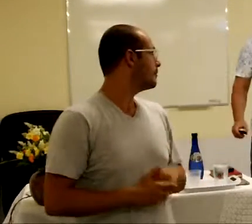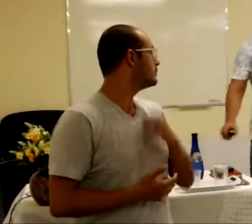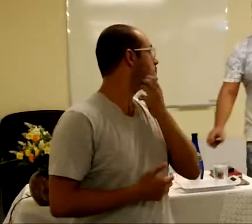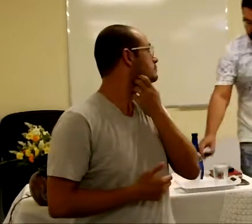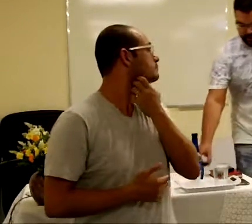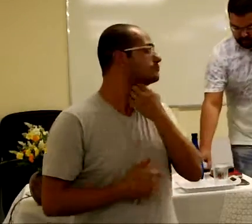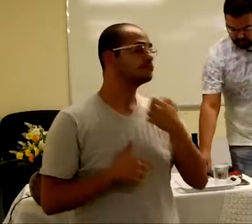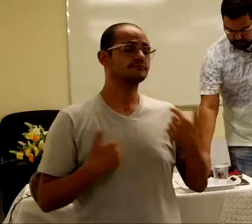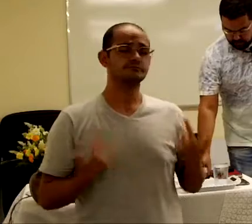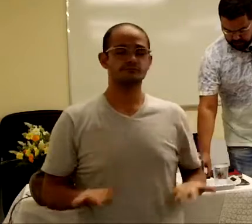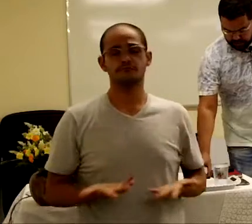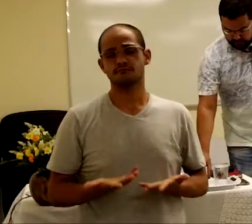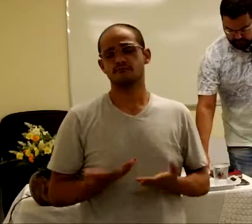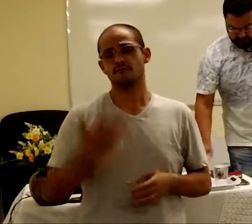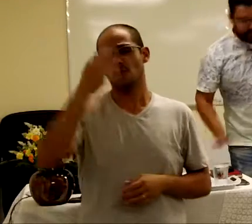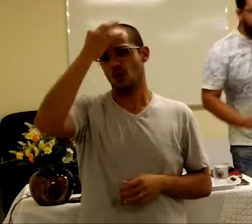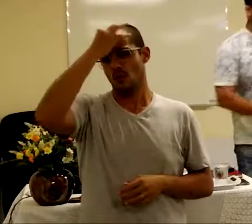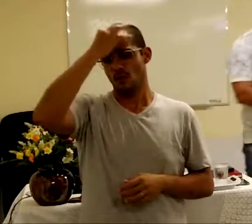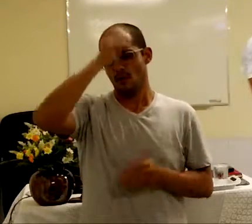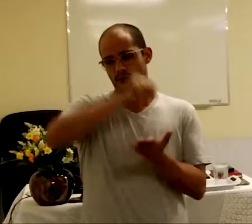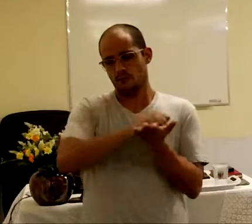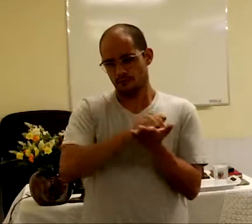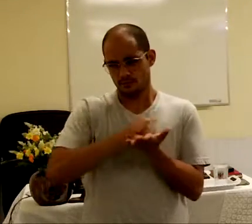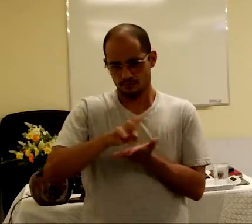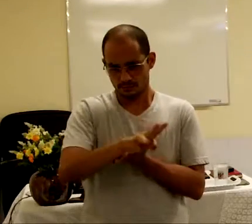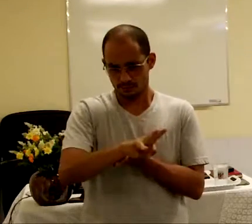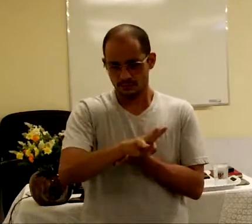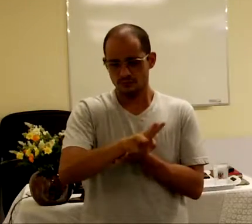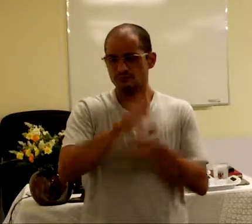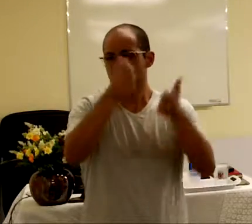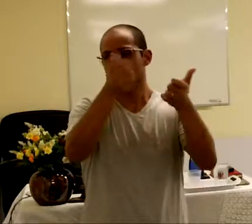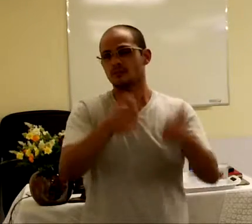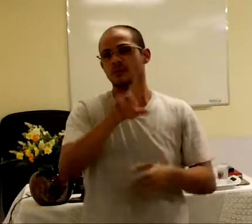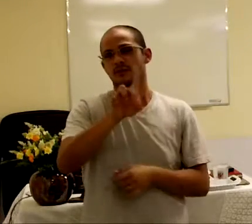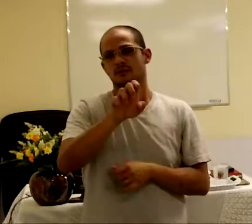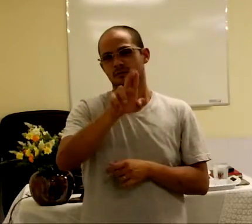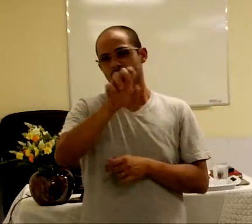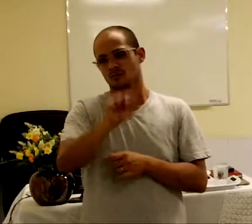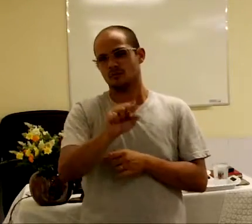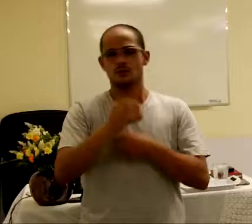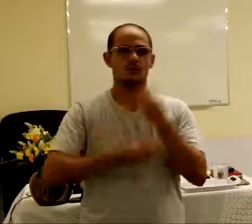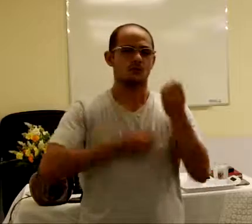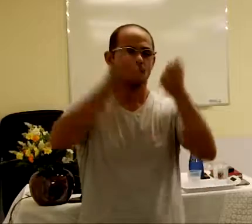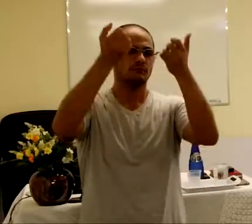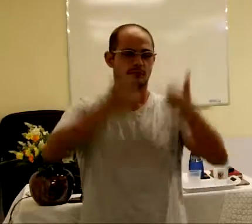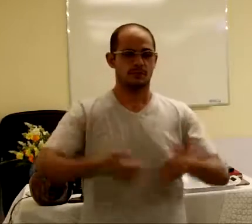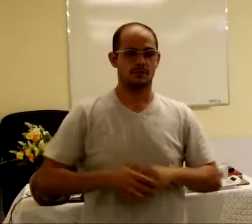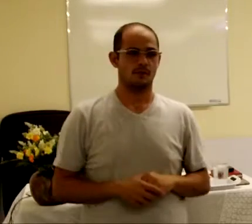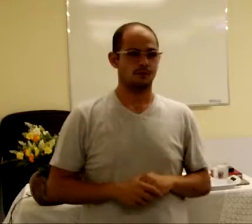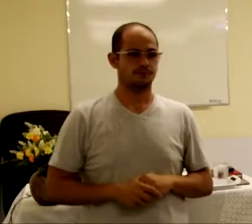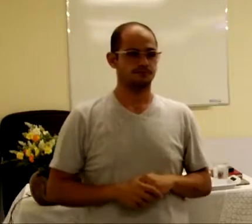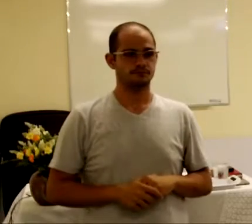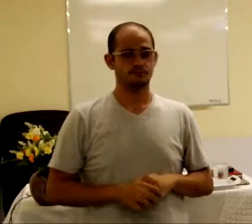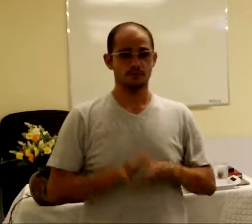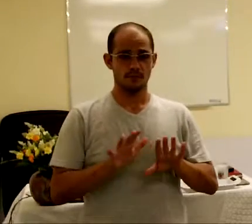Mas aí o Espiritismo, ele vai tentar explicar Deus pra gente. Só que eu quero fazer uma ressalva.